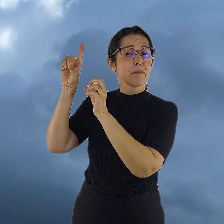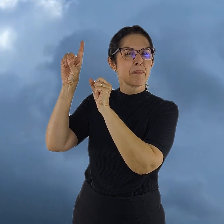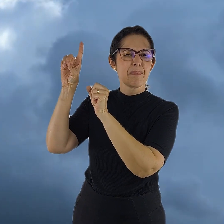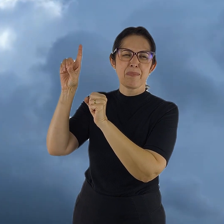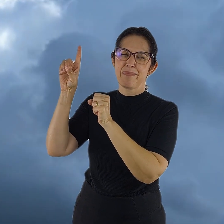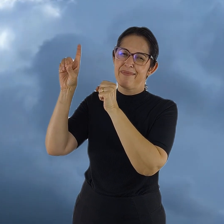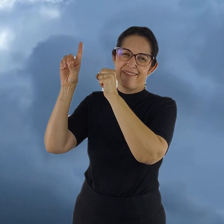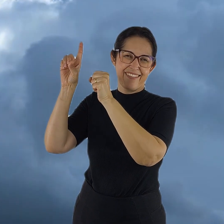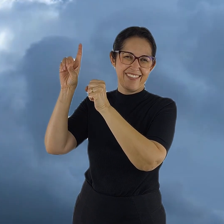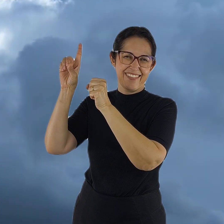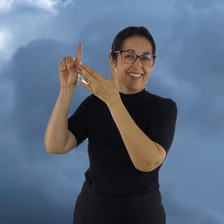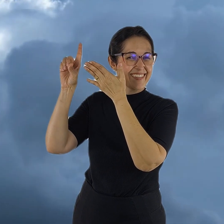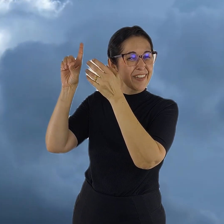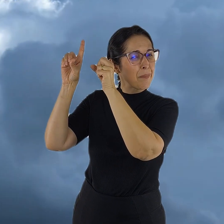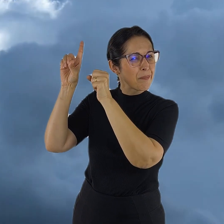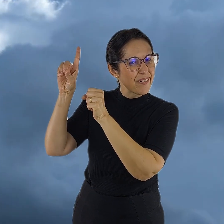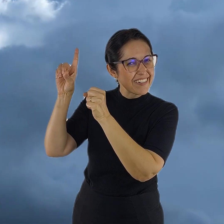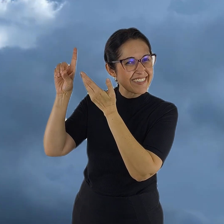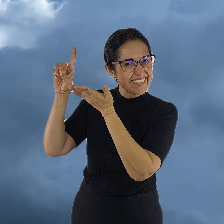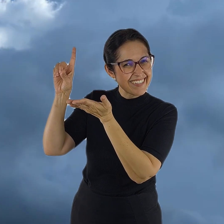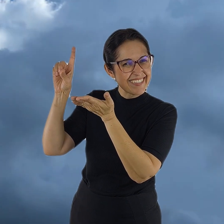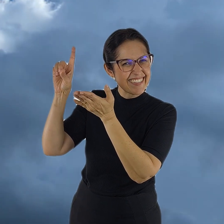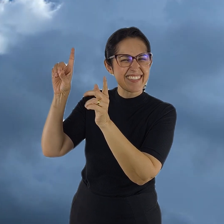é se Ele pode.